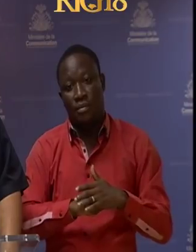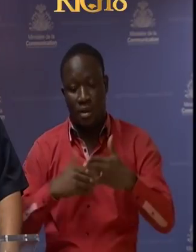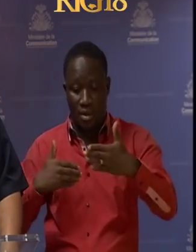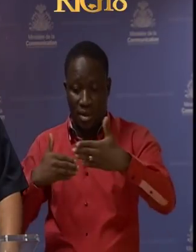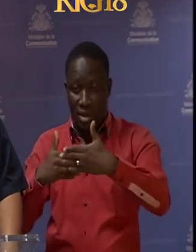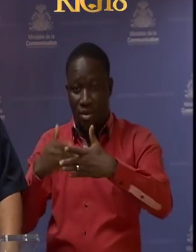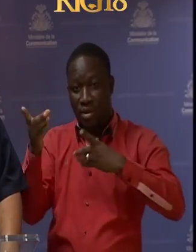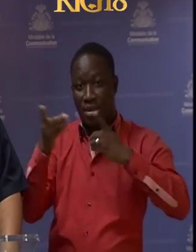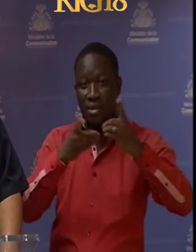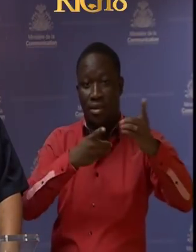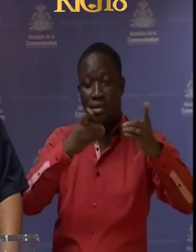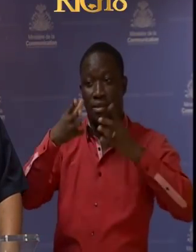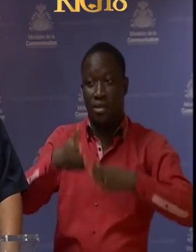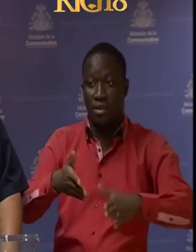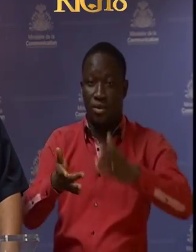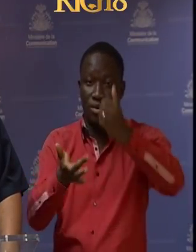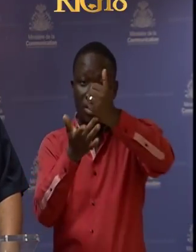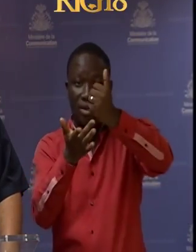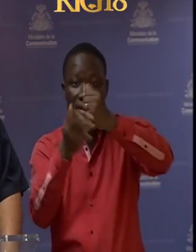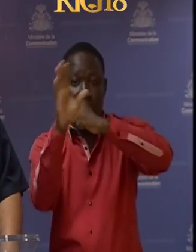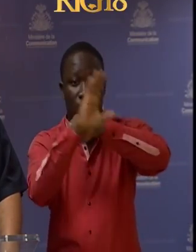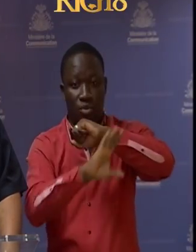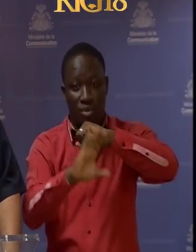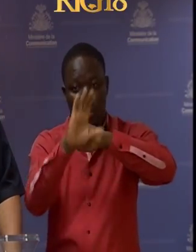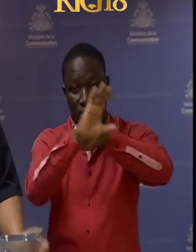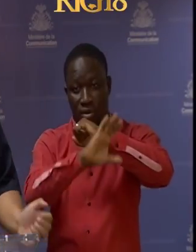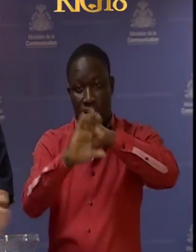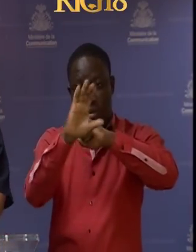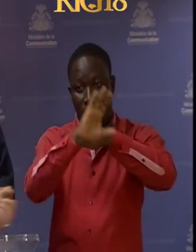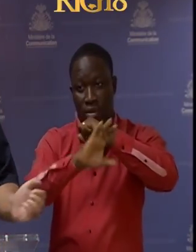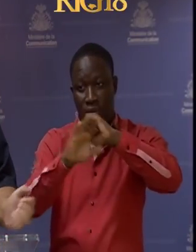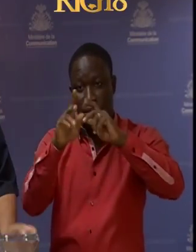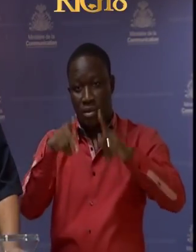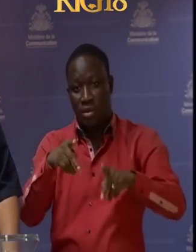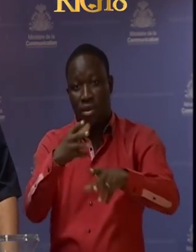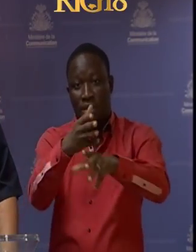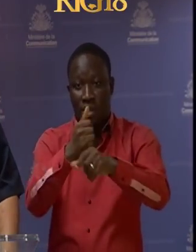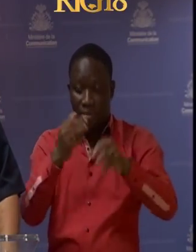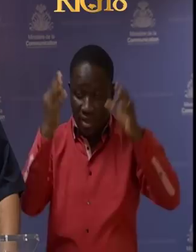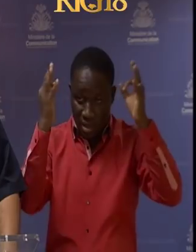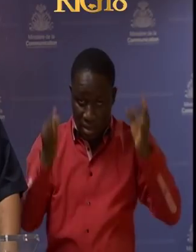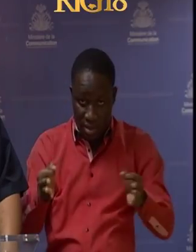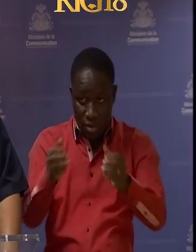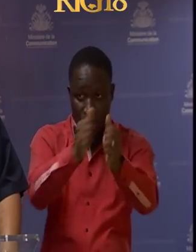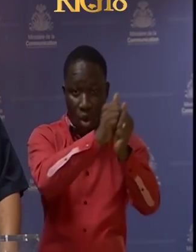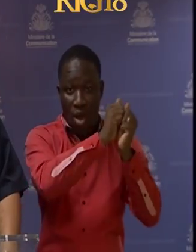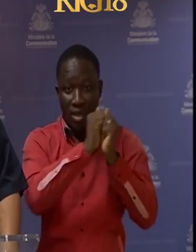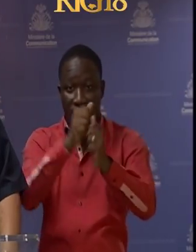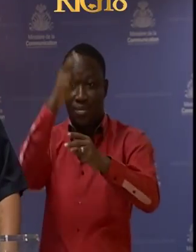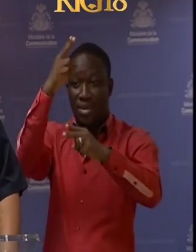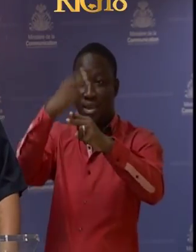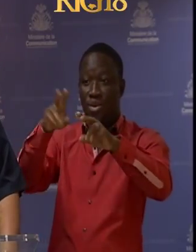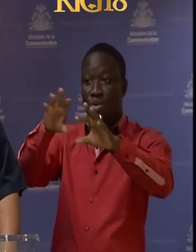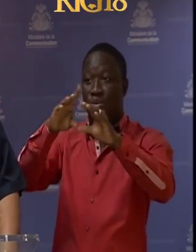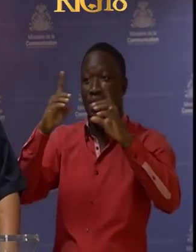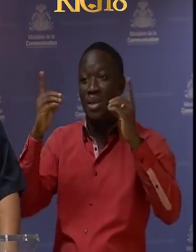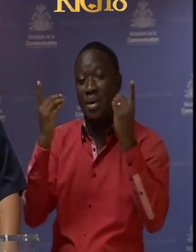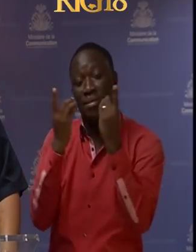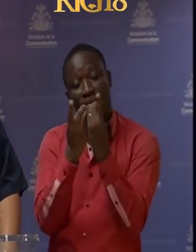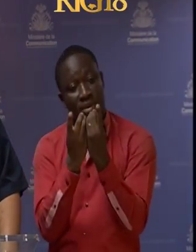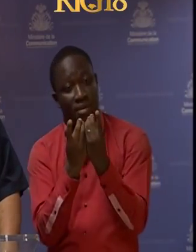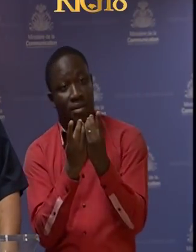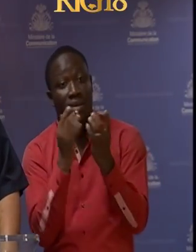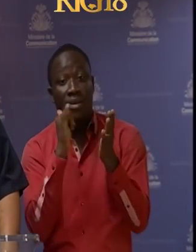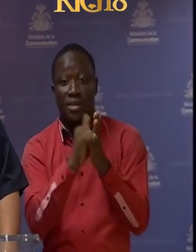directeur technique coordonnateur technique protection civile là. Yo a prend décision ensemble dans nom département. Et